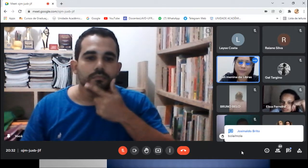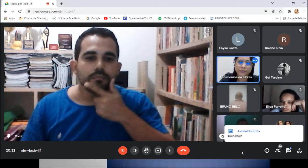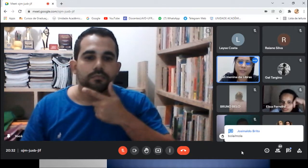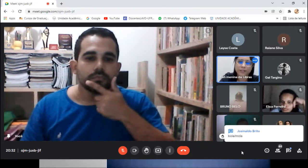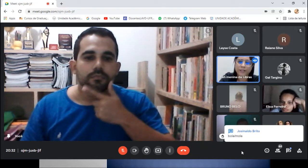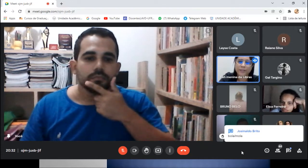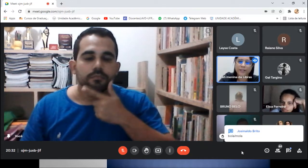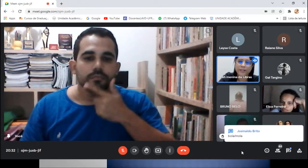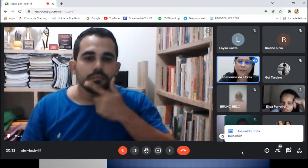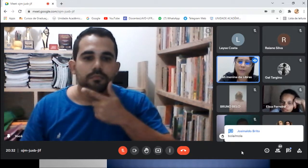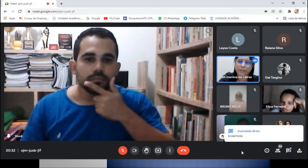Por exemplo, esse sinal, queijo.